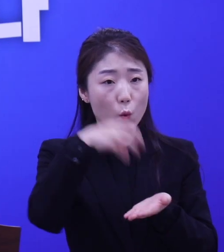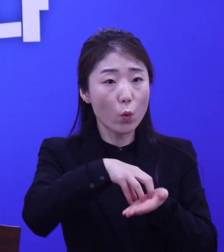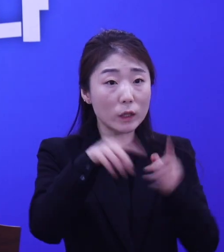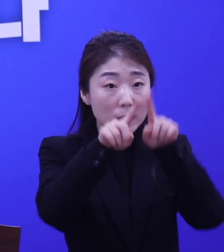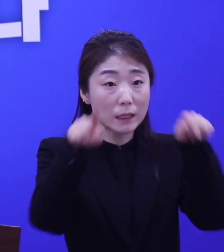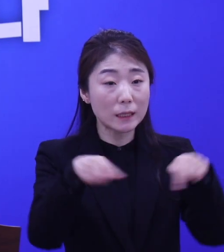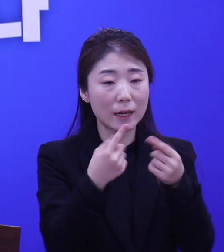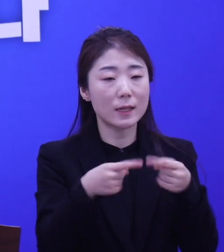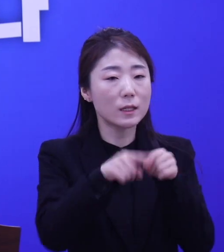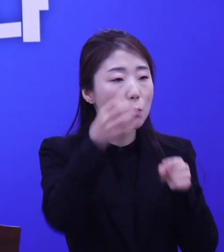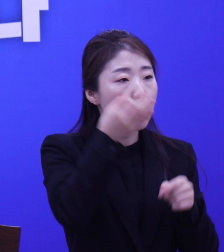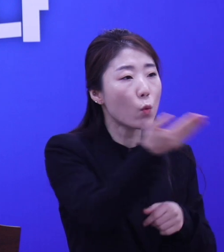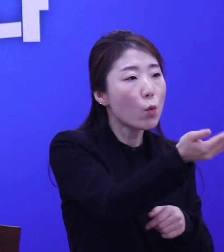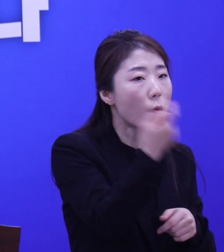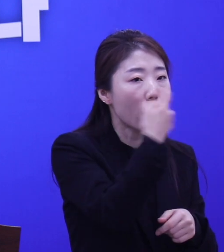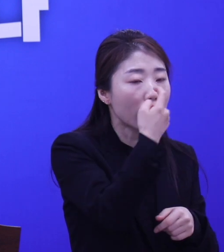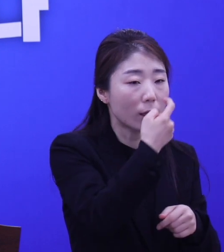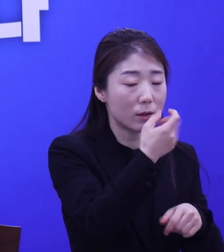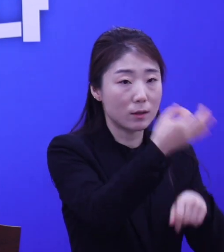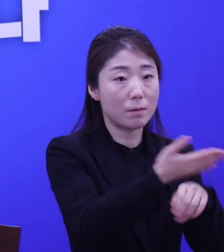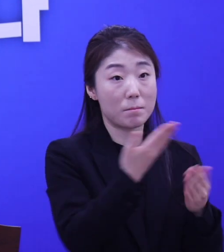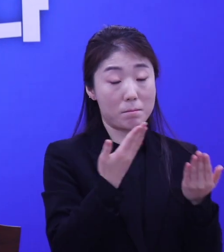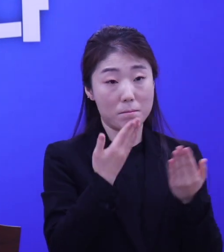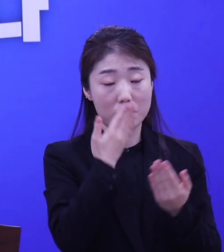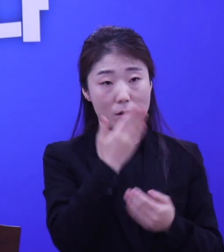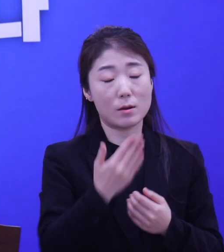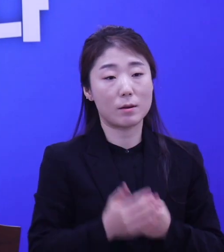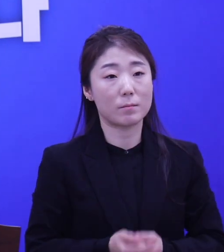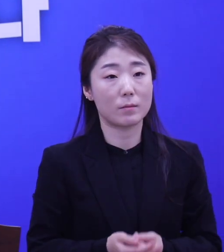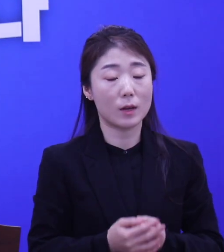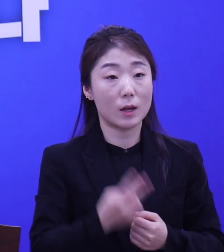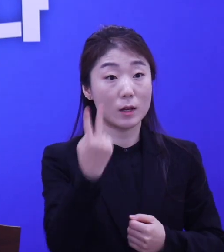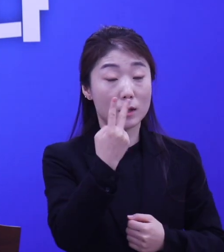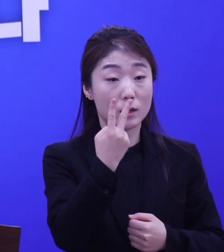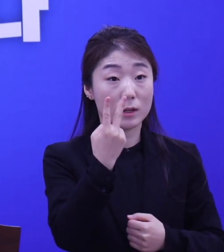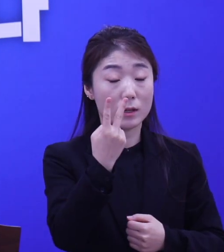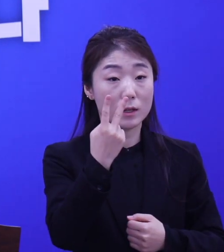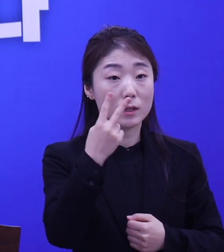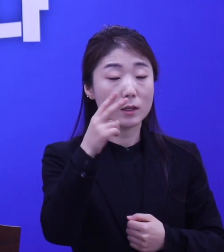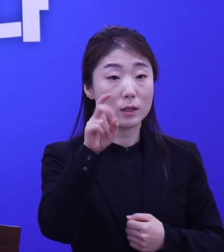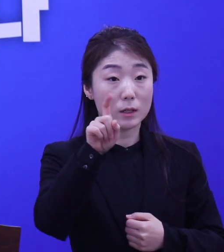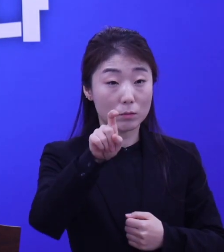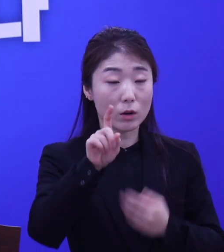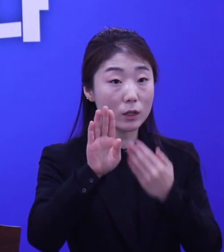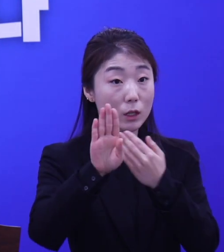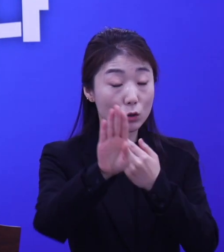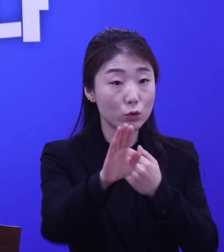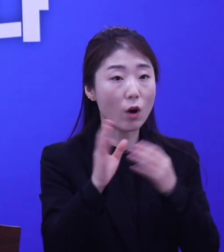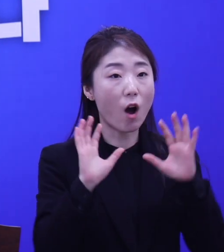이와 함께 2010년 포함된 그 이후 출생한 어린이와